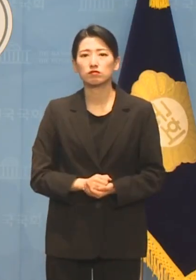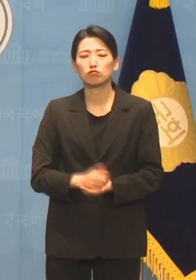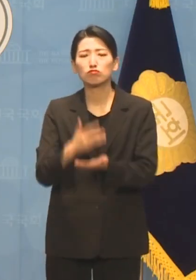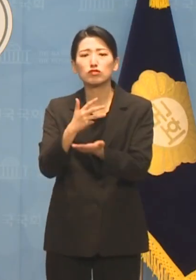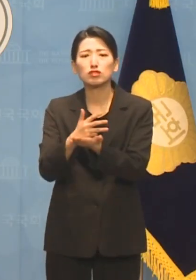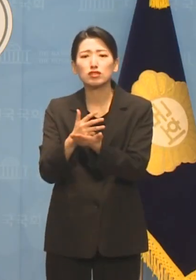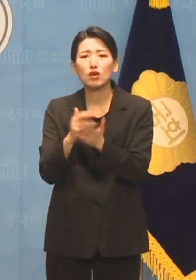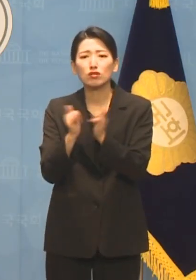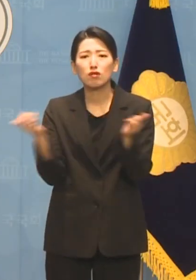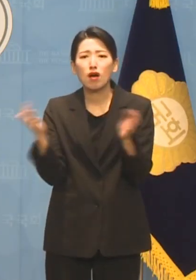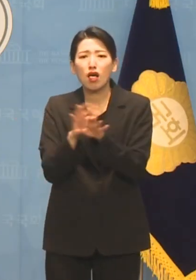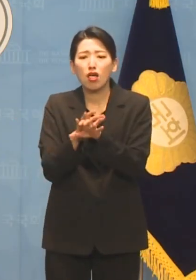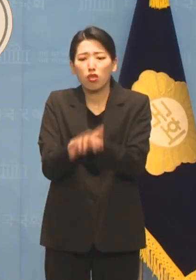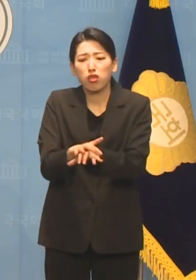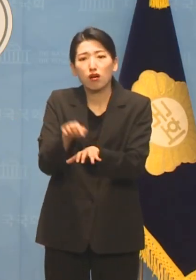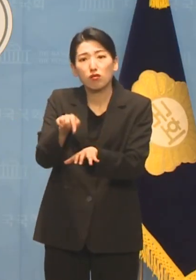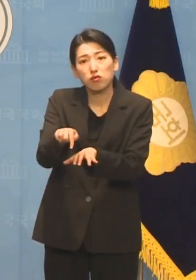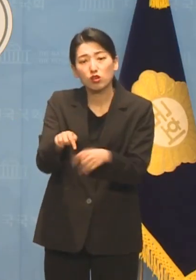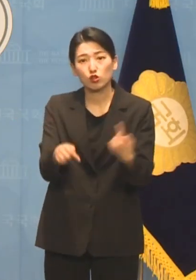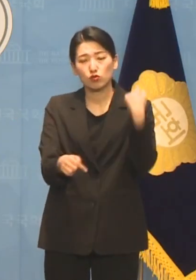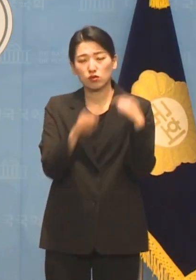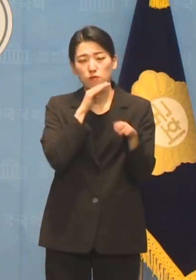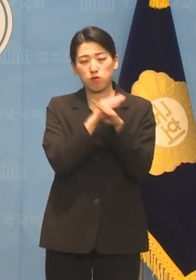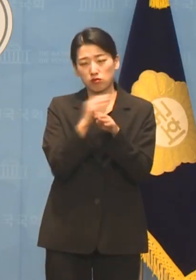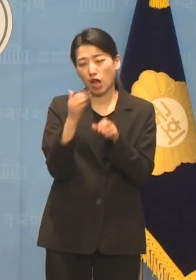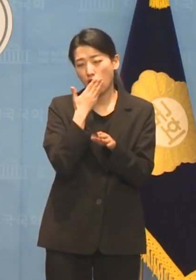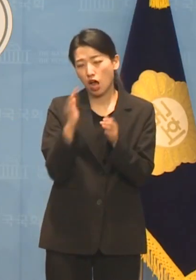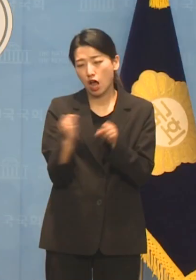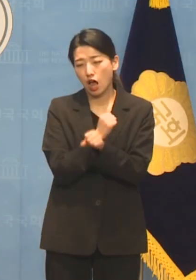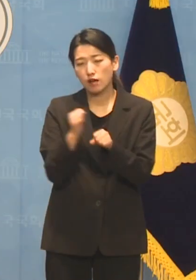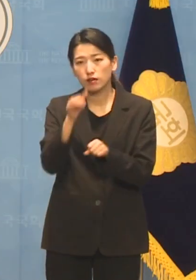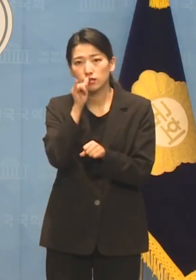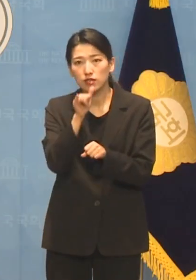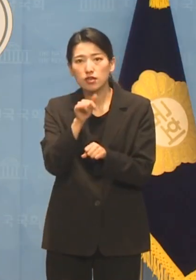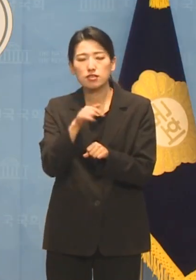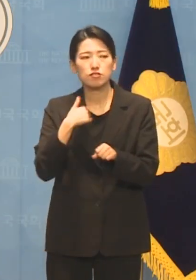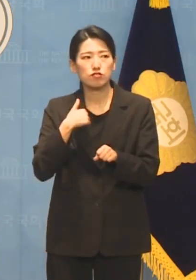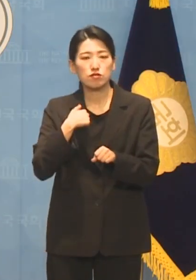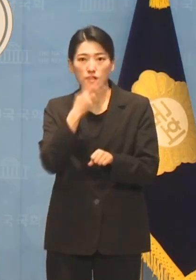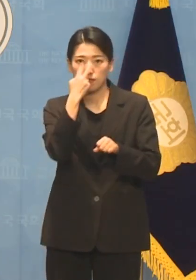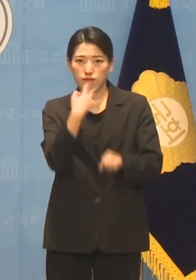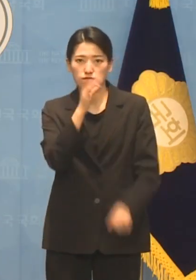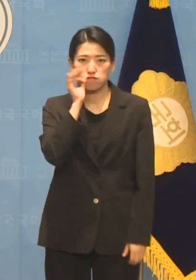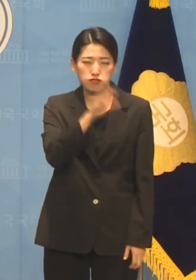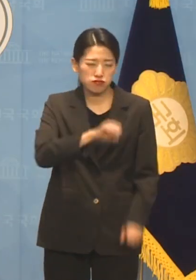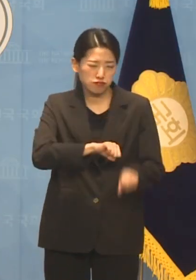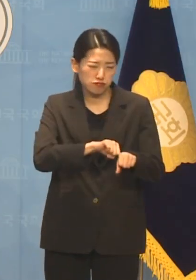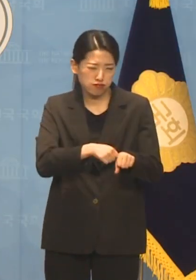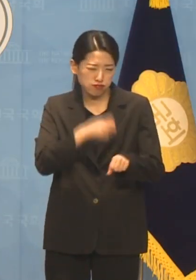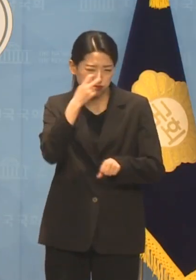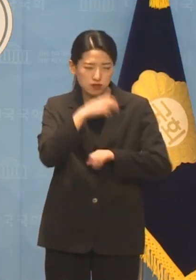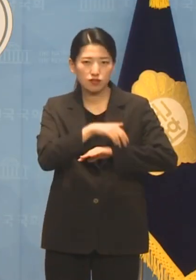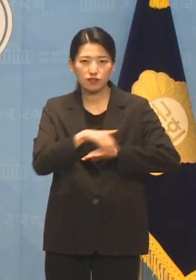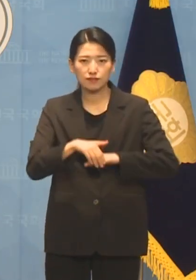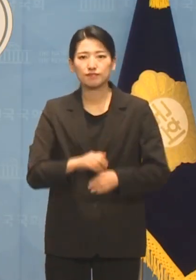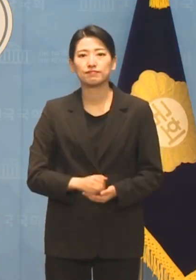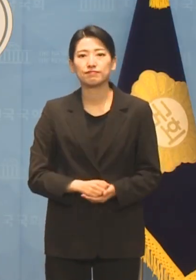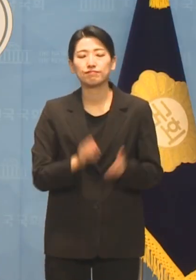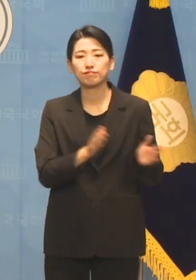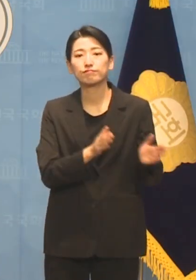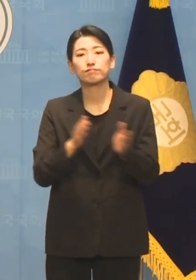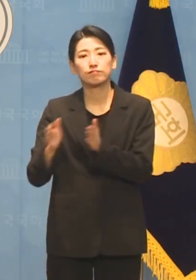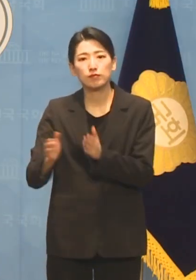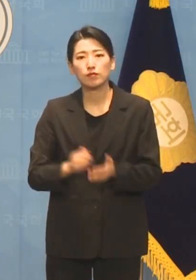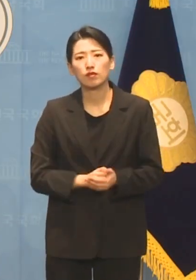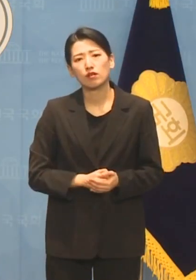공작설을 재유포하는 행위에 대해서도 끝까지 법적 조치를 하겠습니다. 다음으로는 극우 세력이 생성한 음모론 위주의